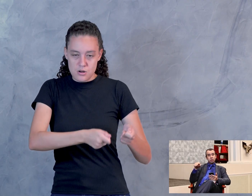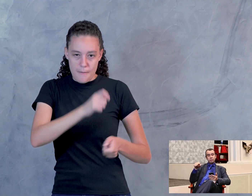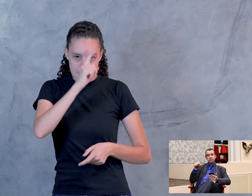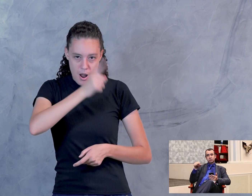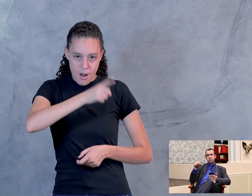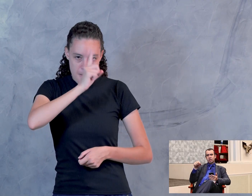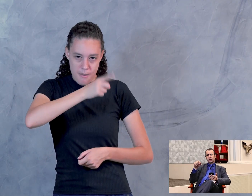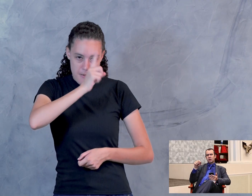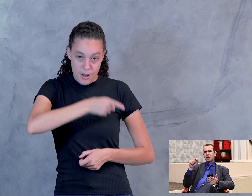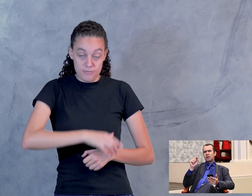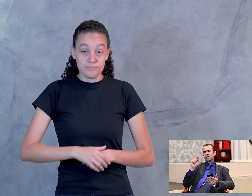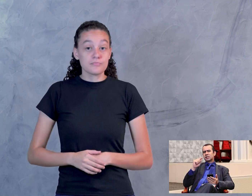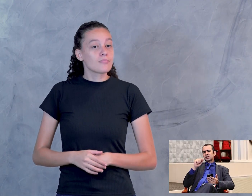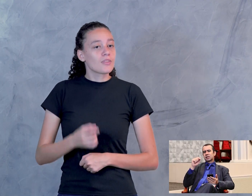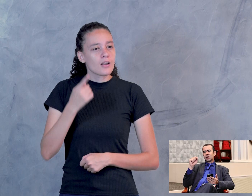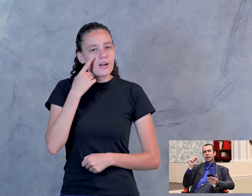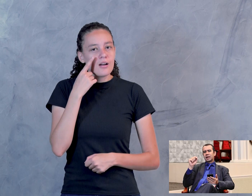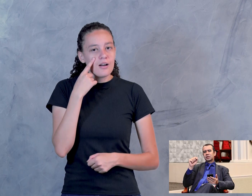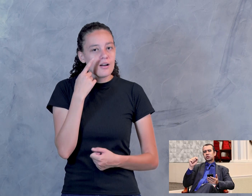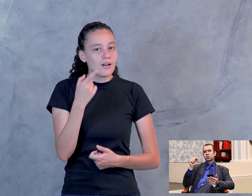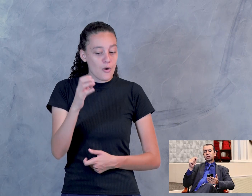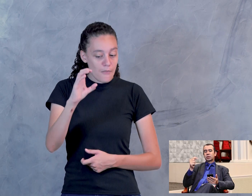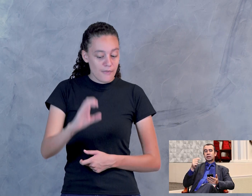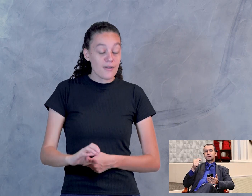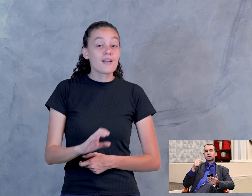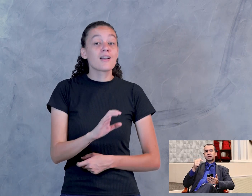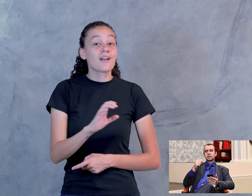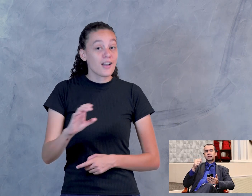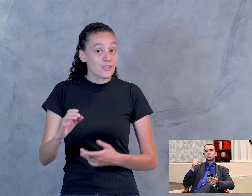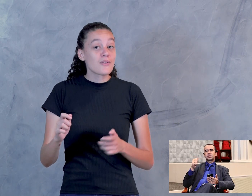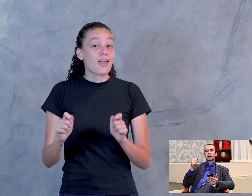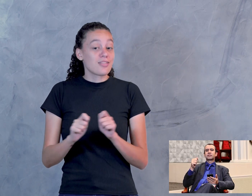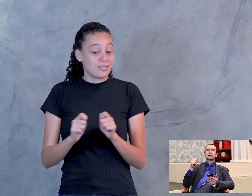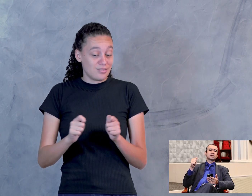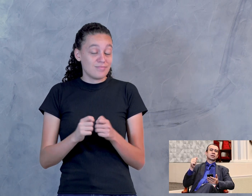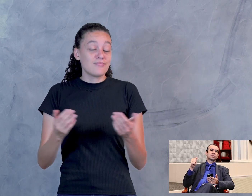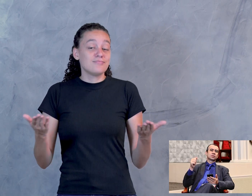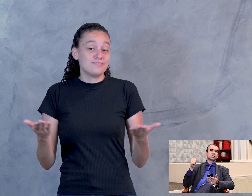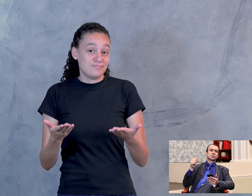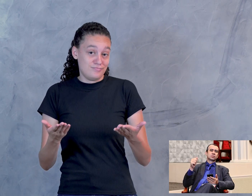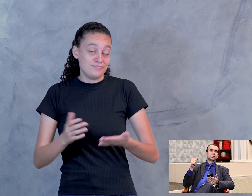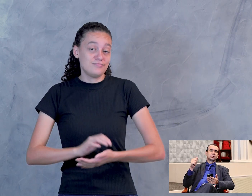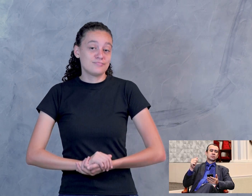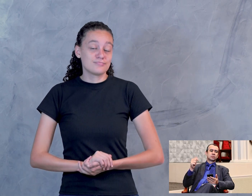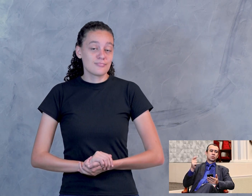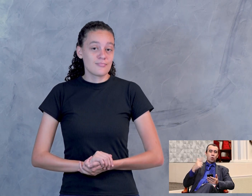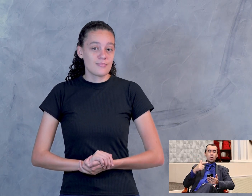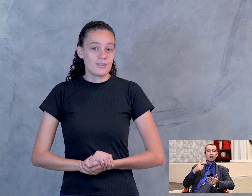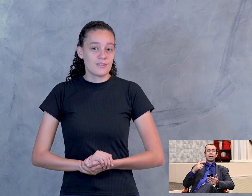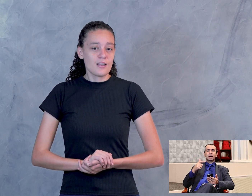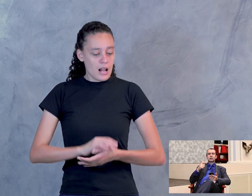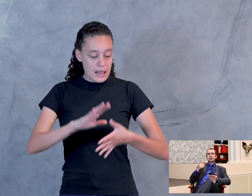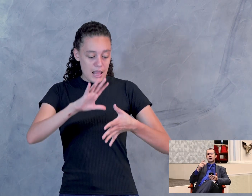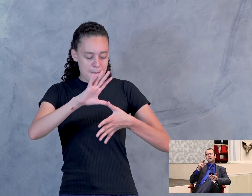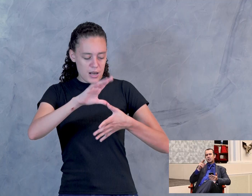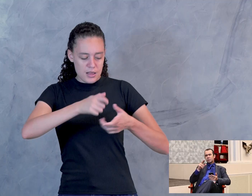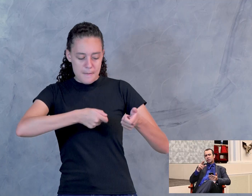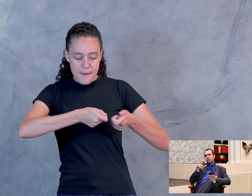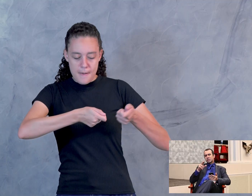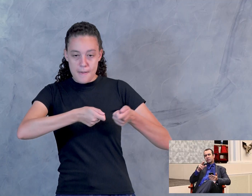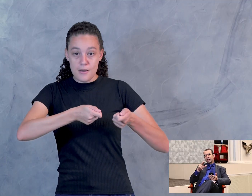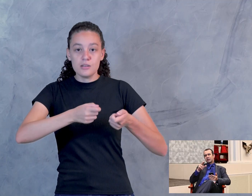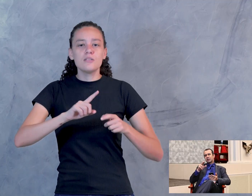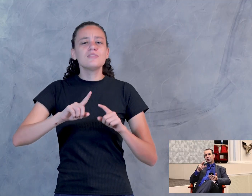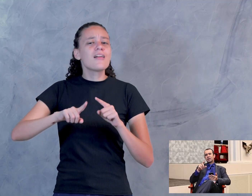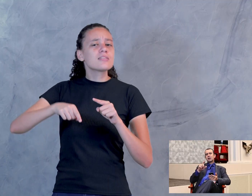debaixo do seu completo domínio. Veja se não é isso que o catolicismo está fazendo com a América.